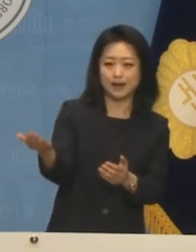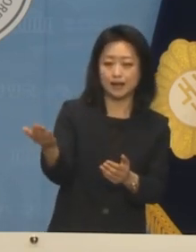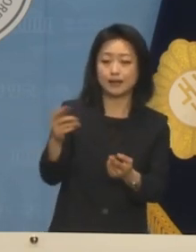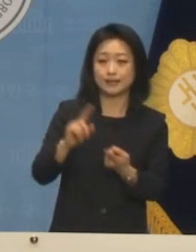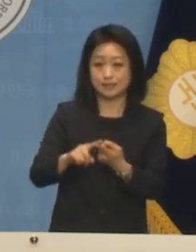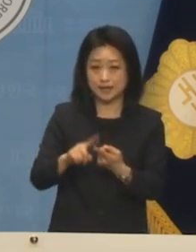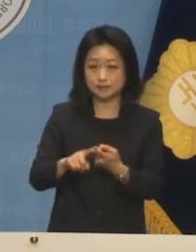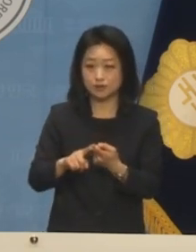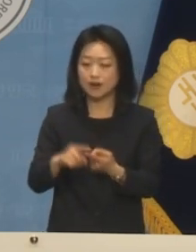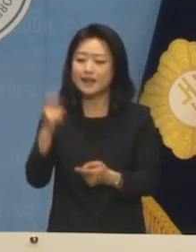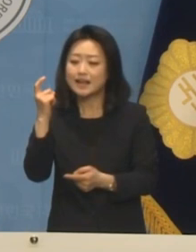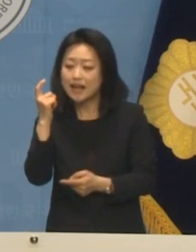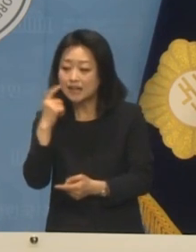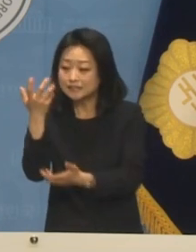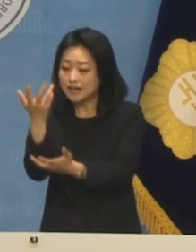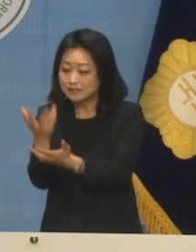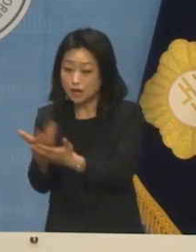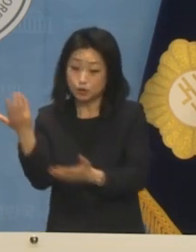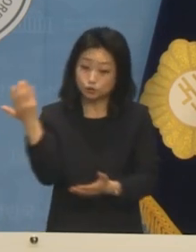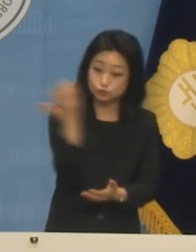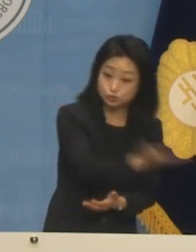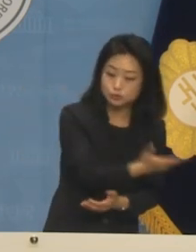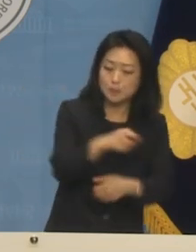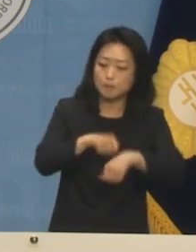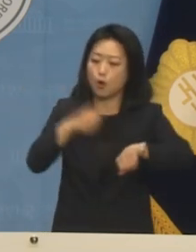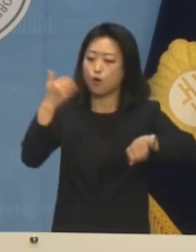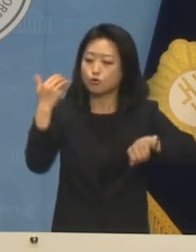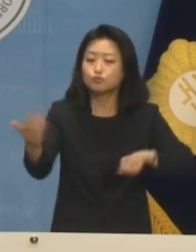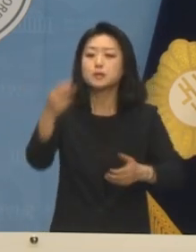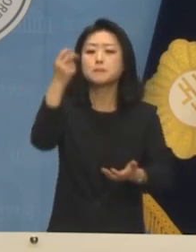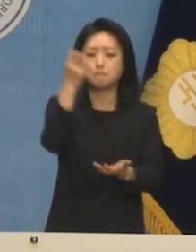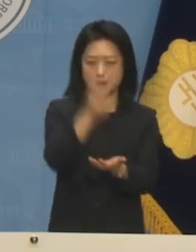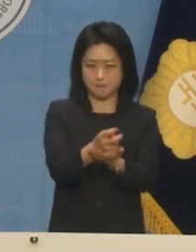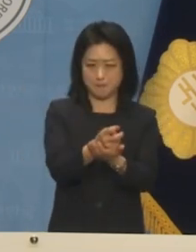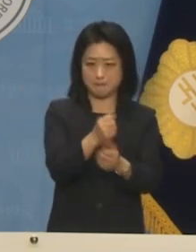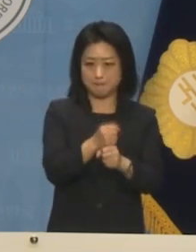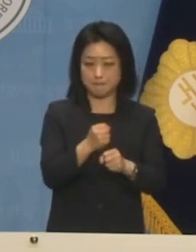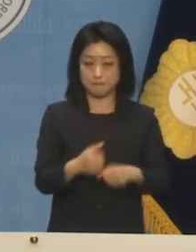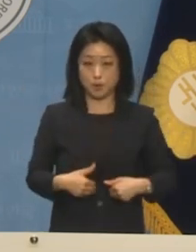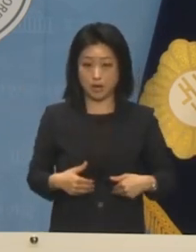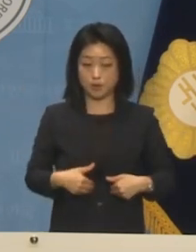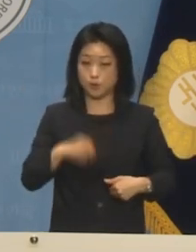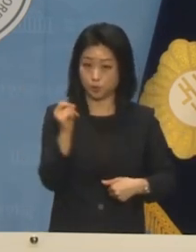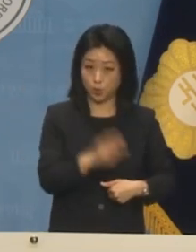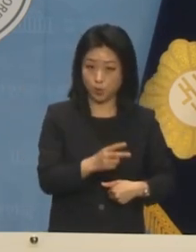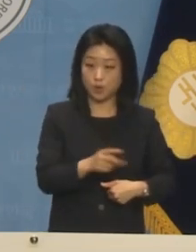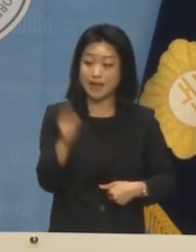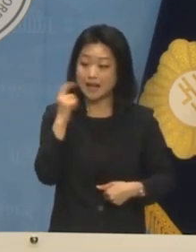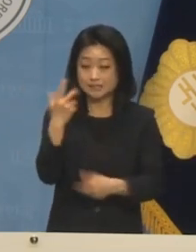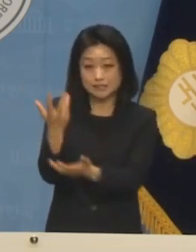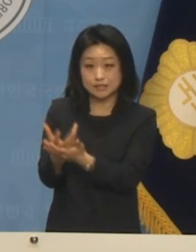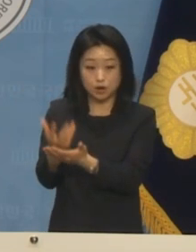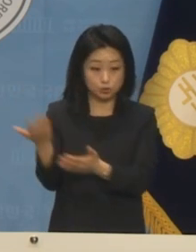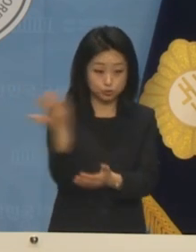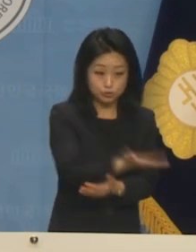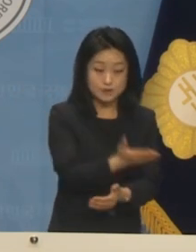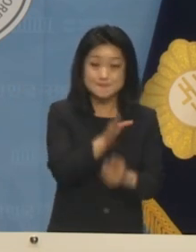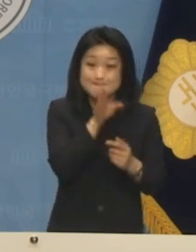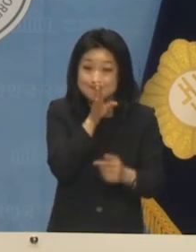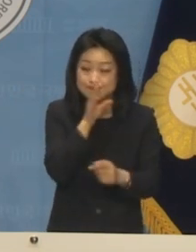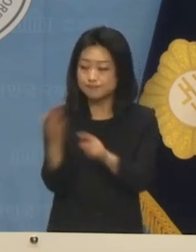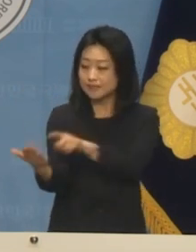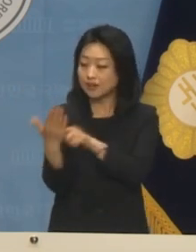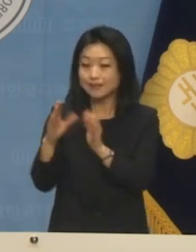관계없이 거짓 자료를 제출한 사람을 처벌하도록 하는 것이 필요합니다. 그리고 그 거짓 자료를 제출한 사실이 밝혀졌을